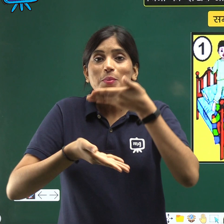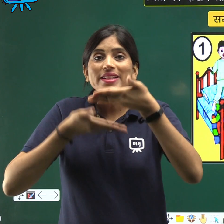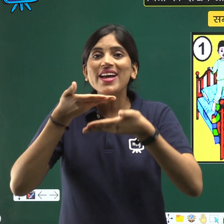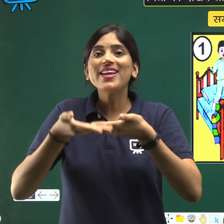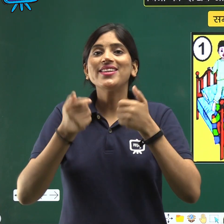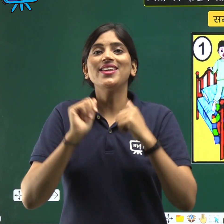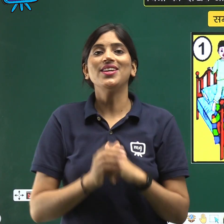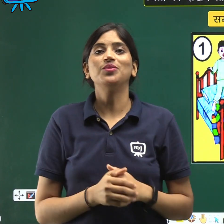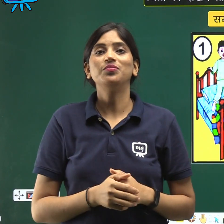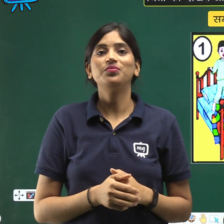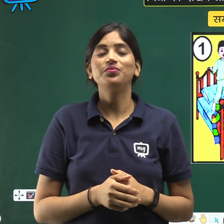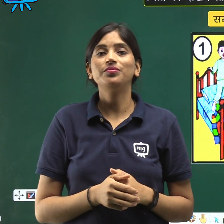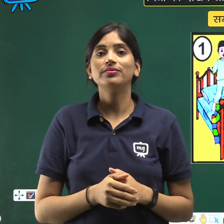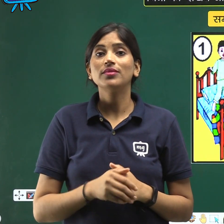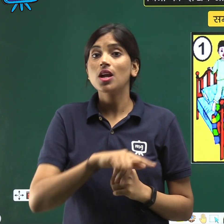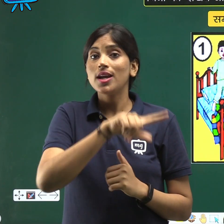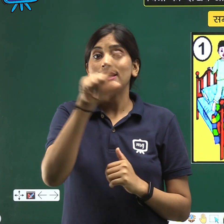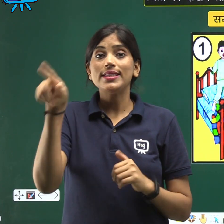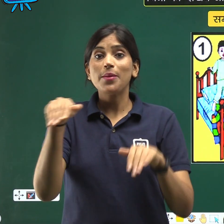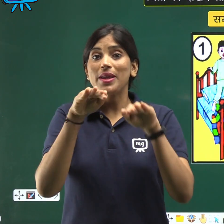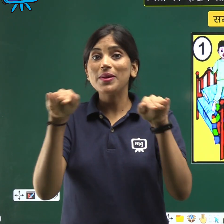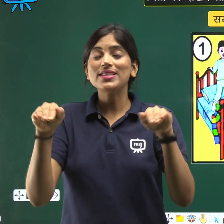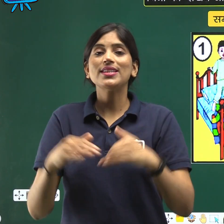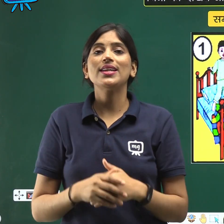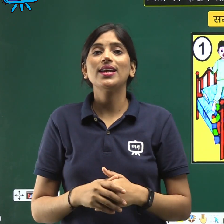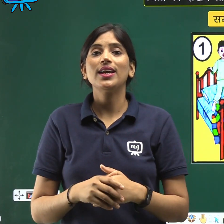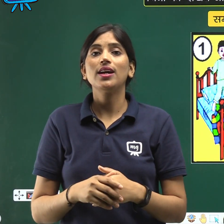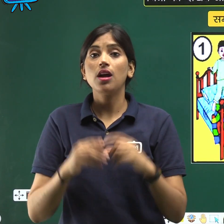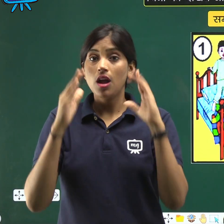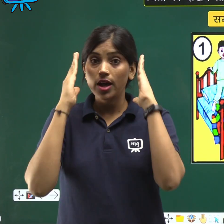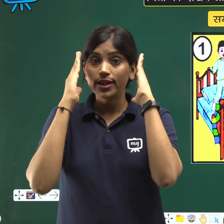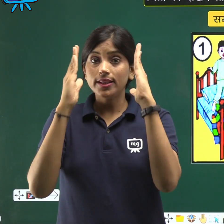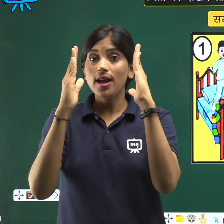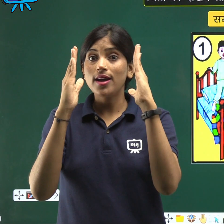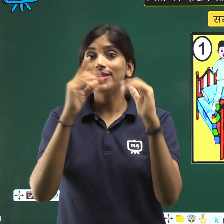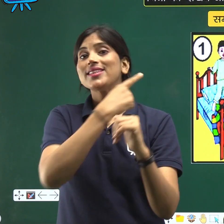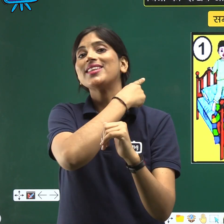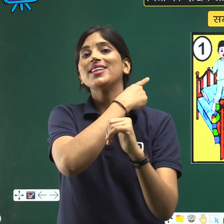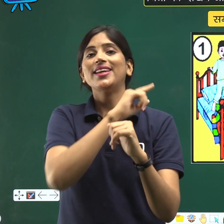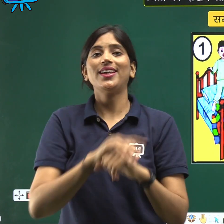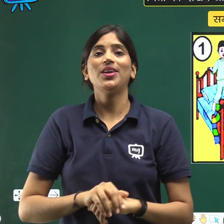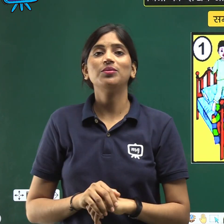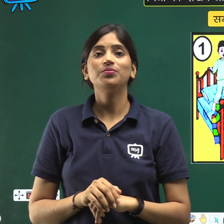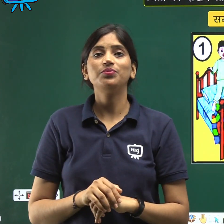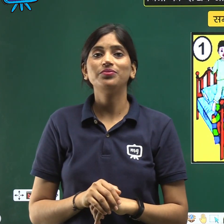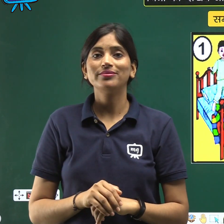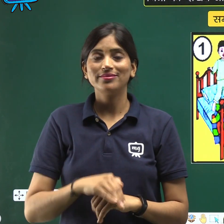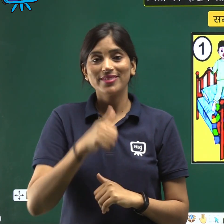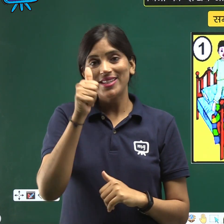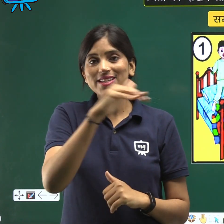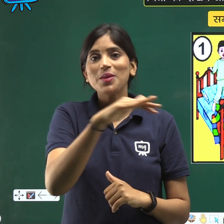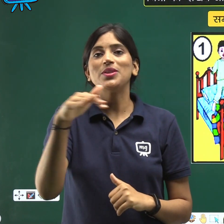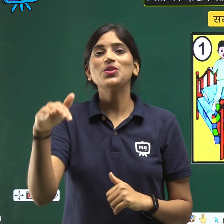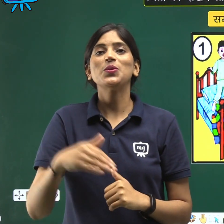बताएंगे। सभी बच्चे ध्यान से देखेंगे। ठीक है